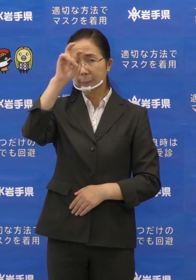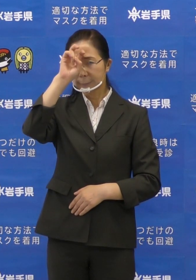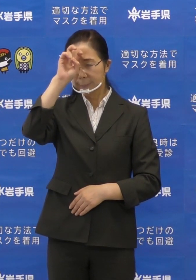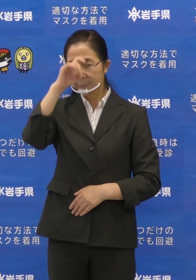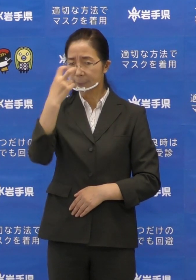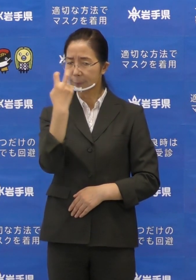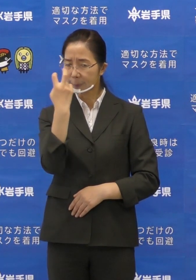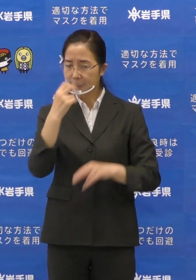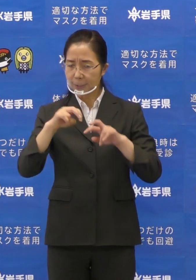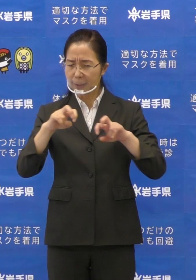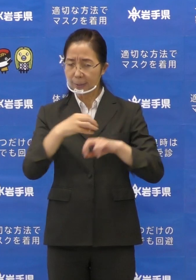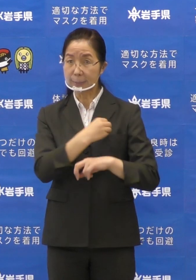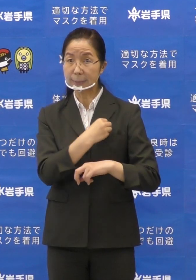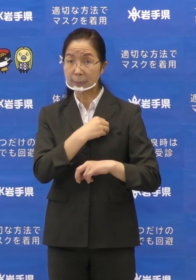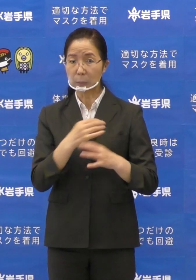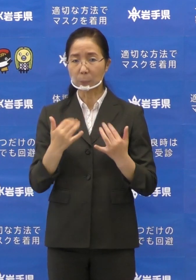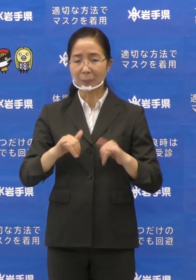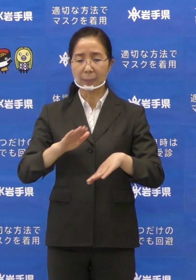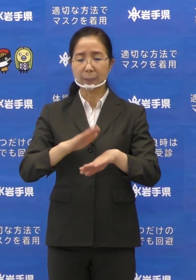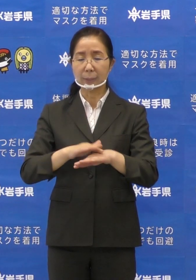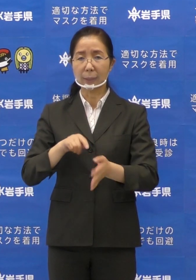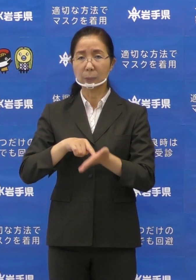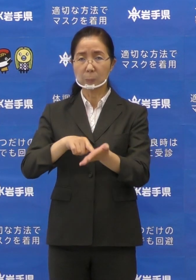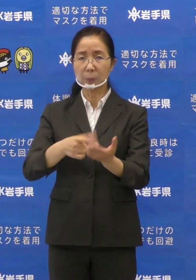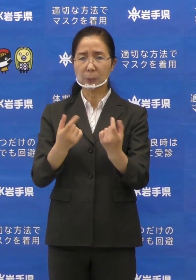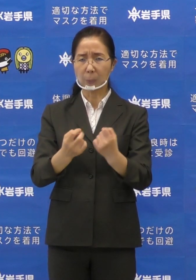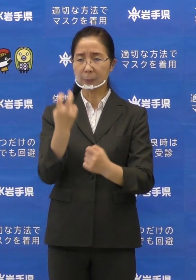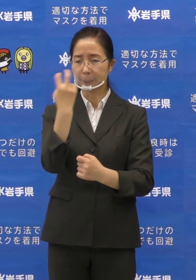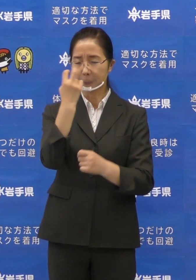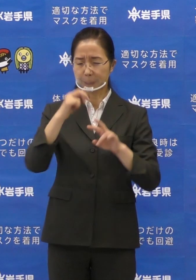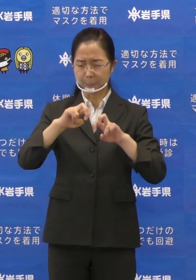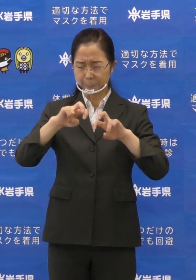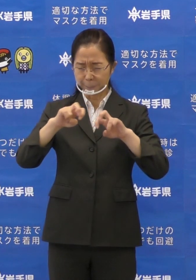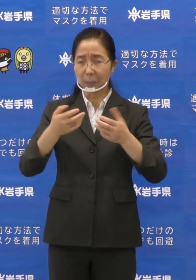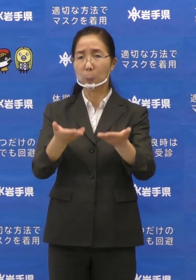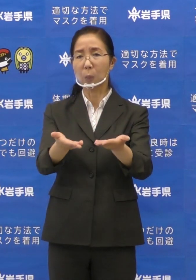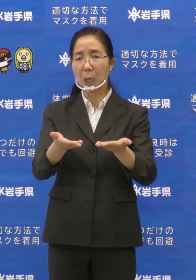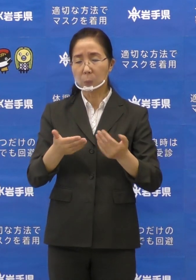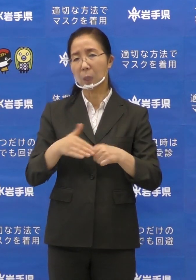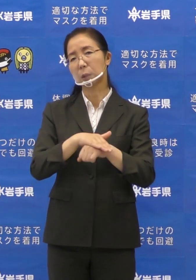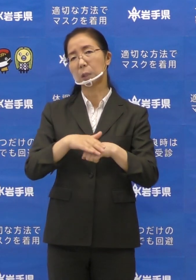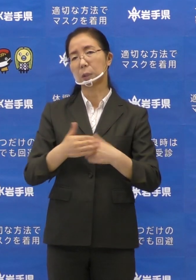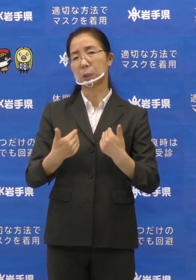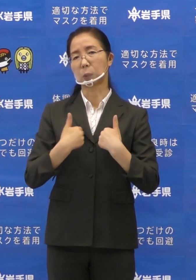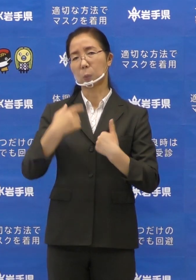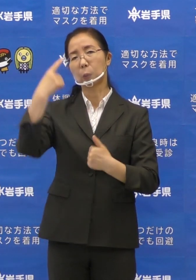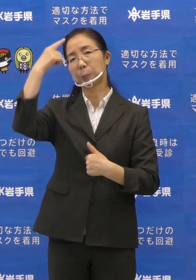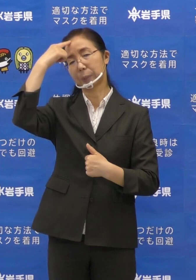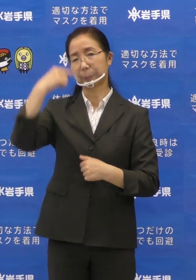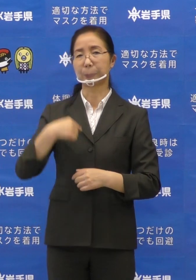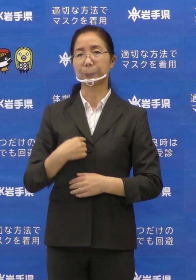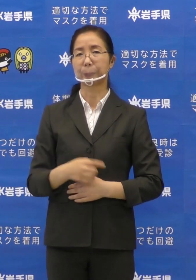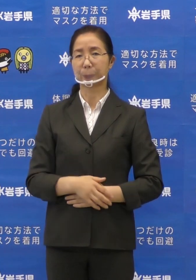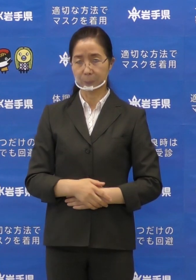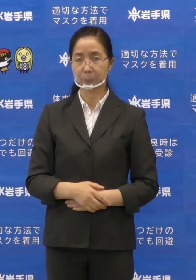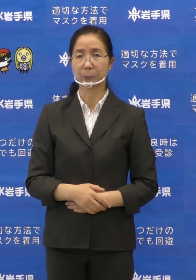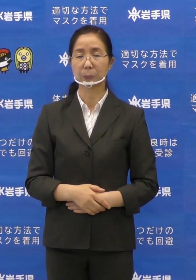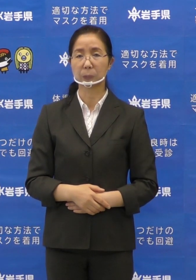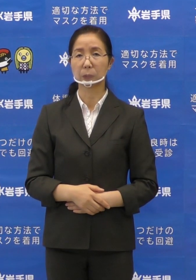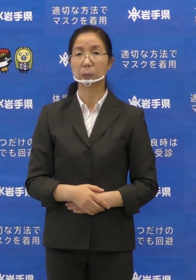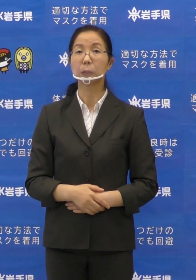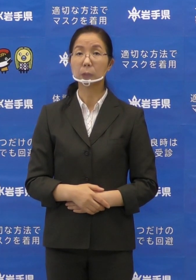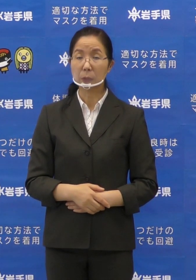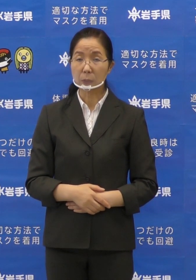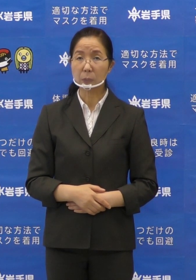にきちんと手続きに従って審査していただくということだと思っております。 はい、まあ、ちょ